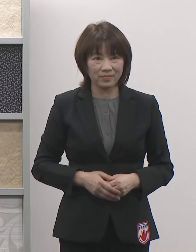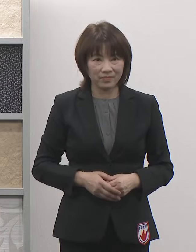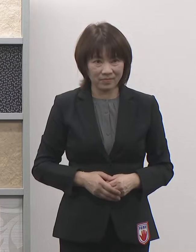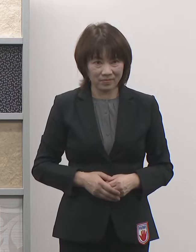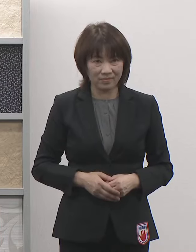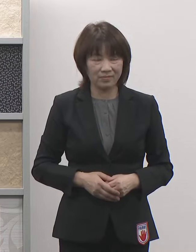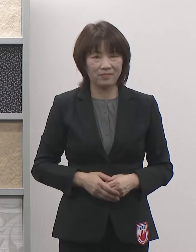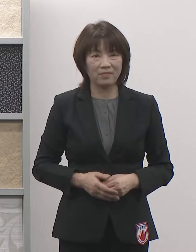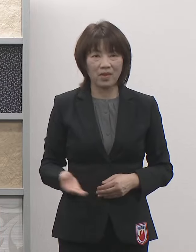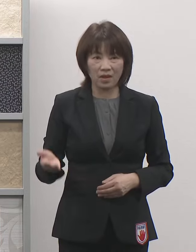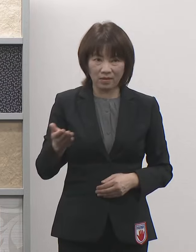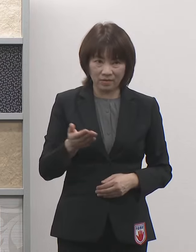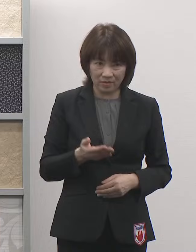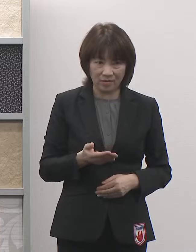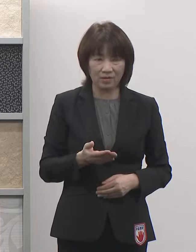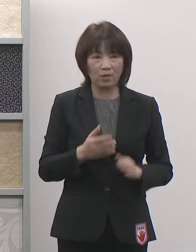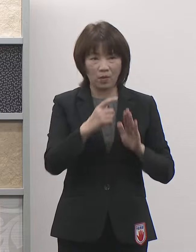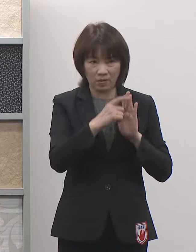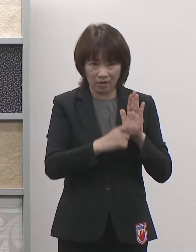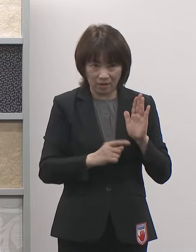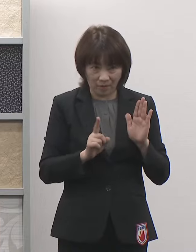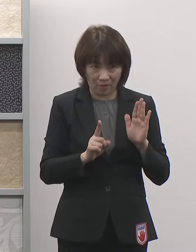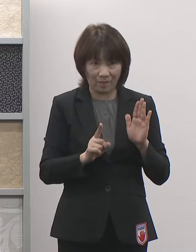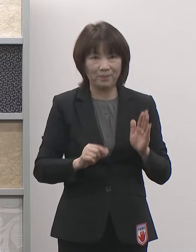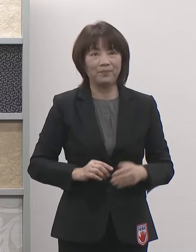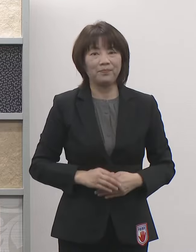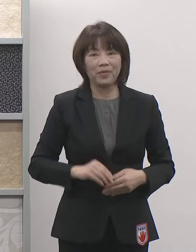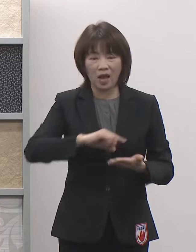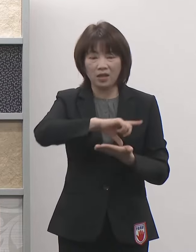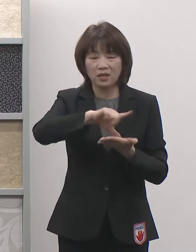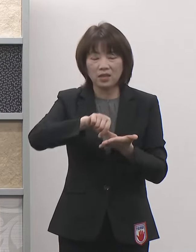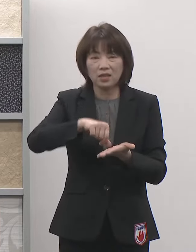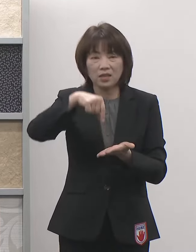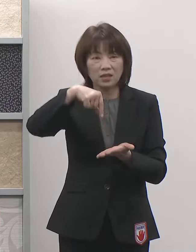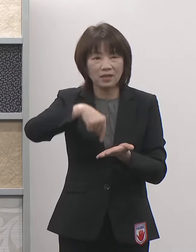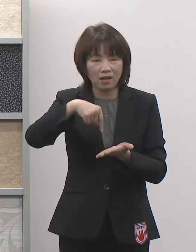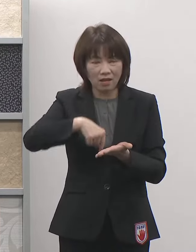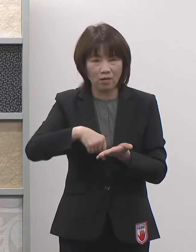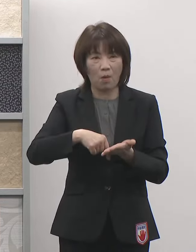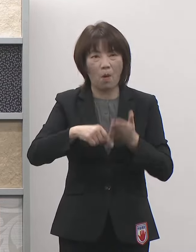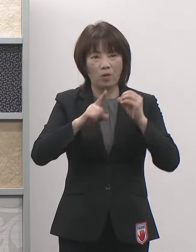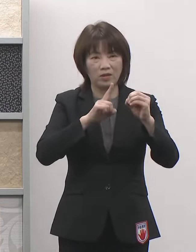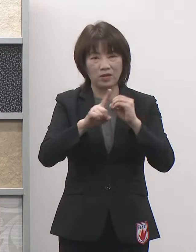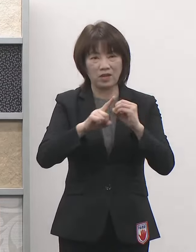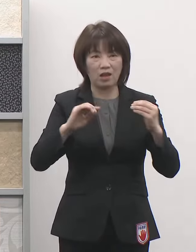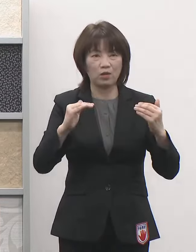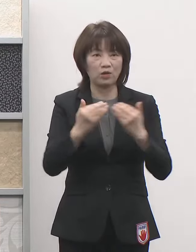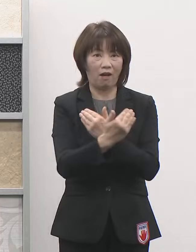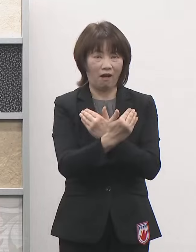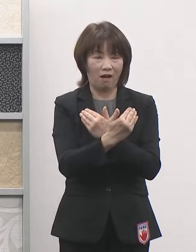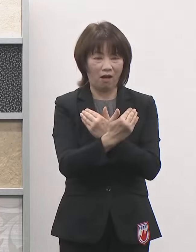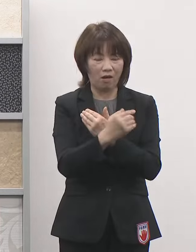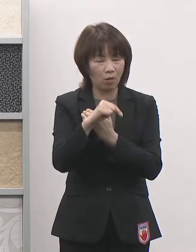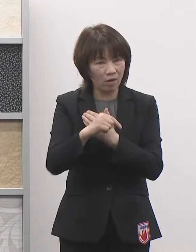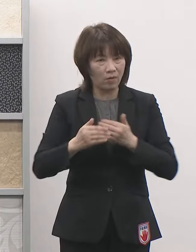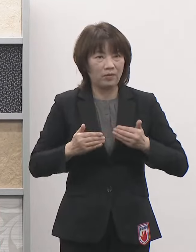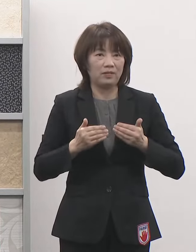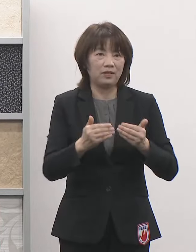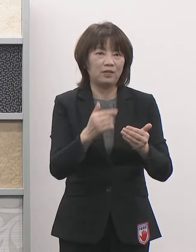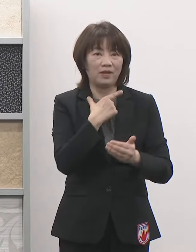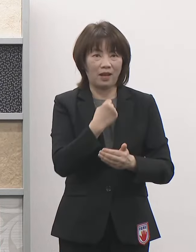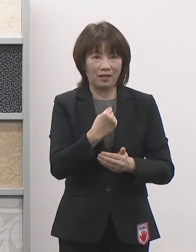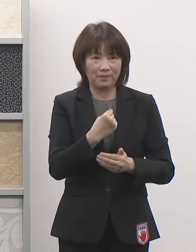そして次の課題としましては地域 DX、 地域内発型の DX を進めていきたいと思います。